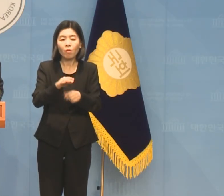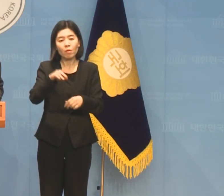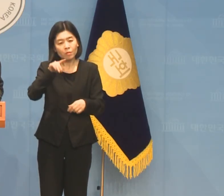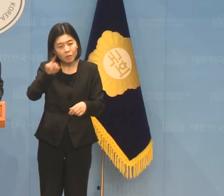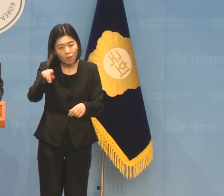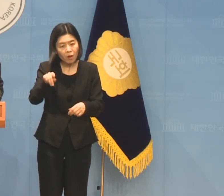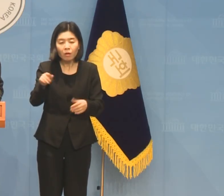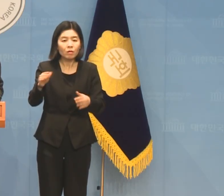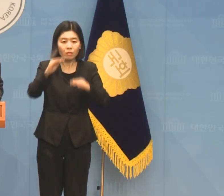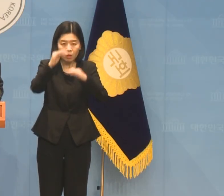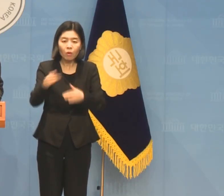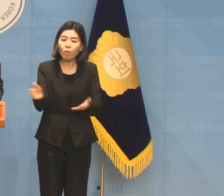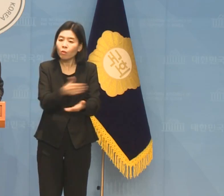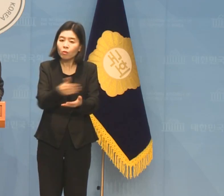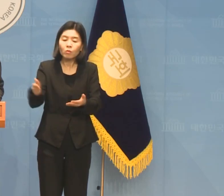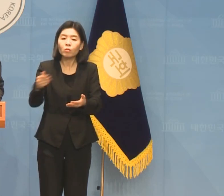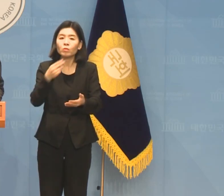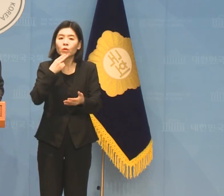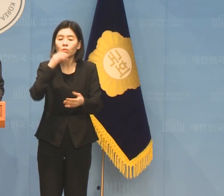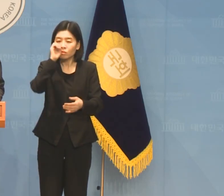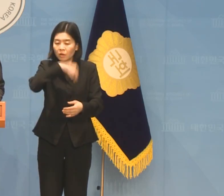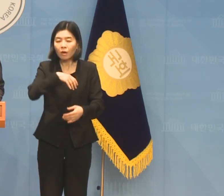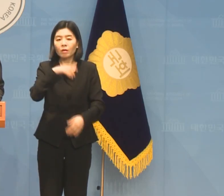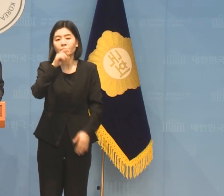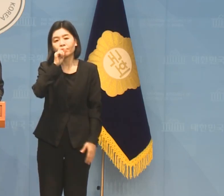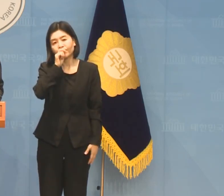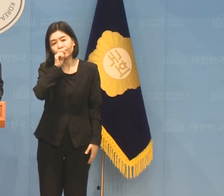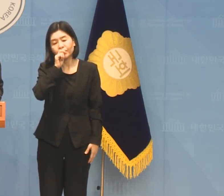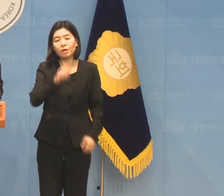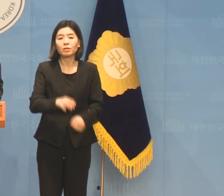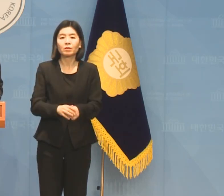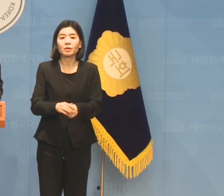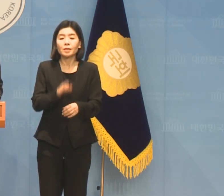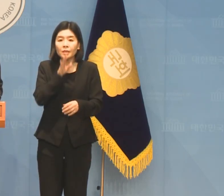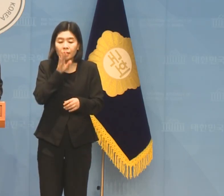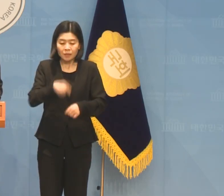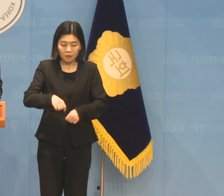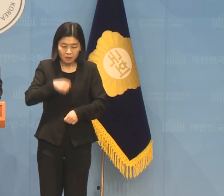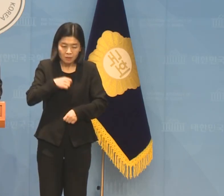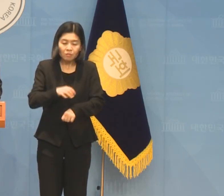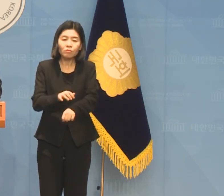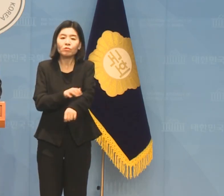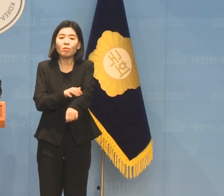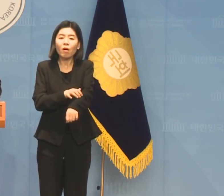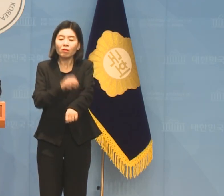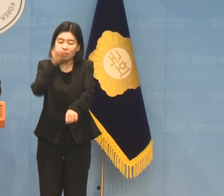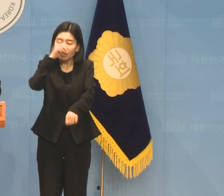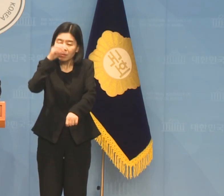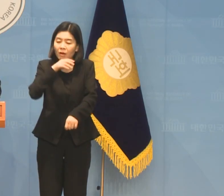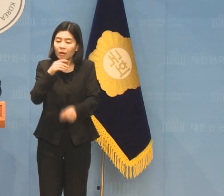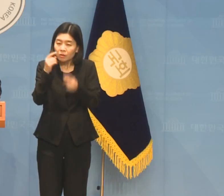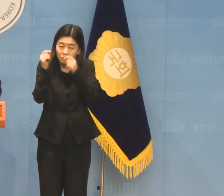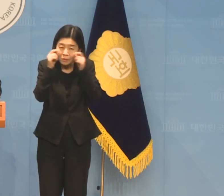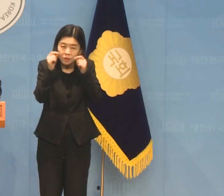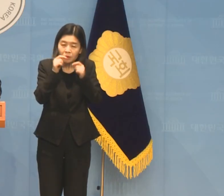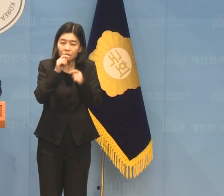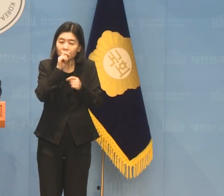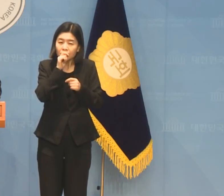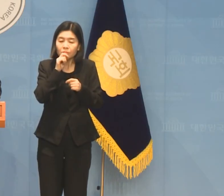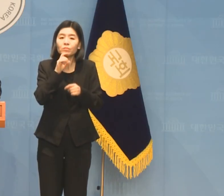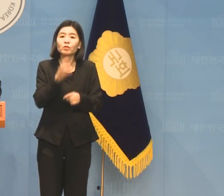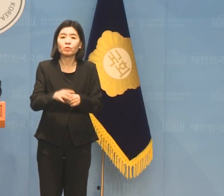앞에서도 침묵만 할 뿐입니다. 불편한 진실 앞에 입을 닫고 눈치만 보고 있습니다.